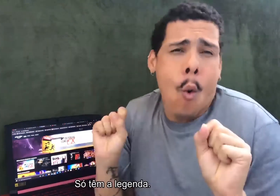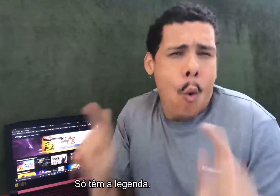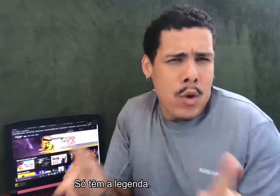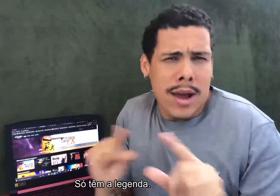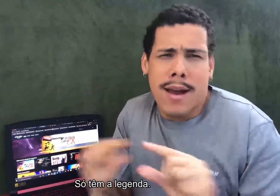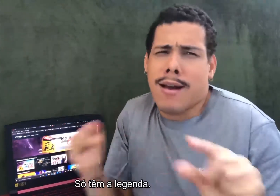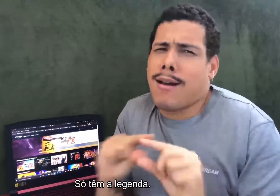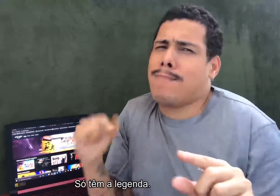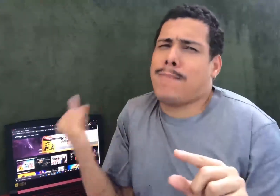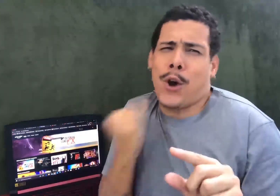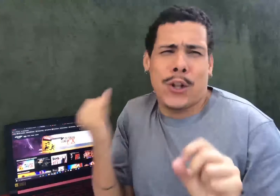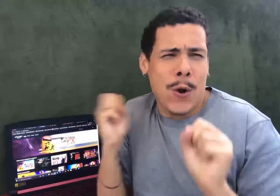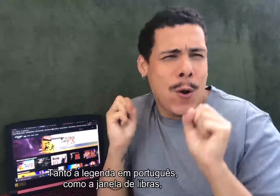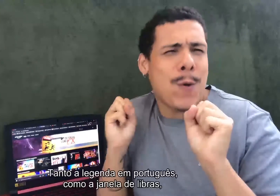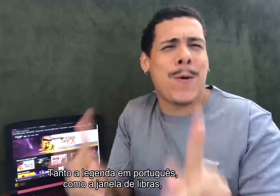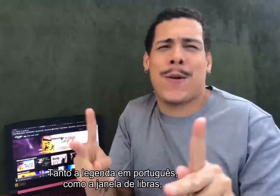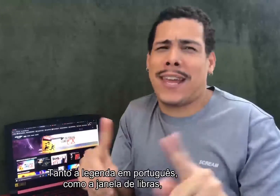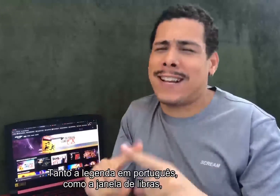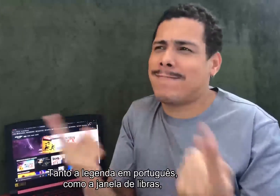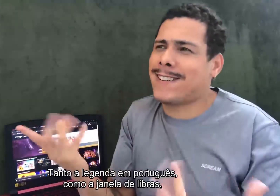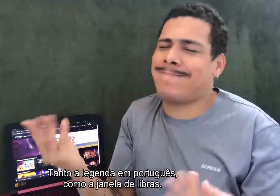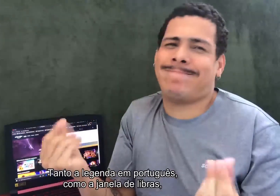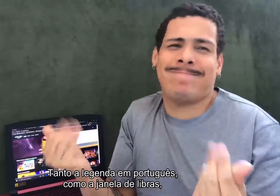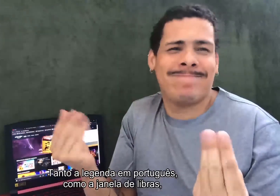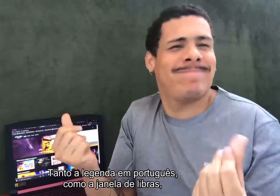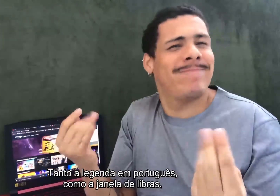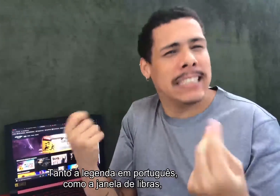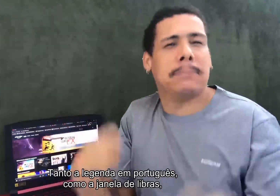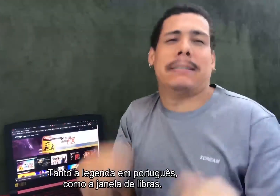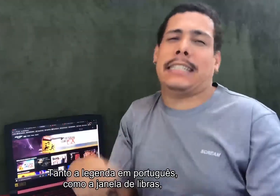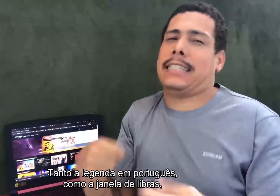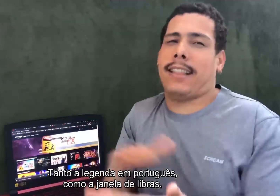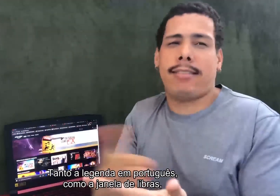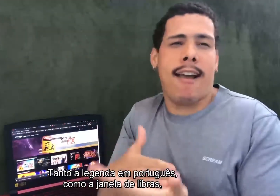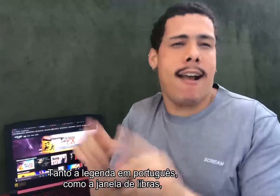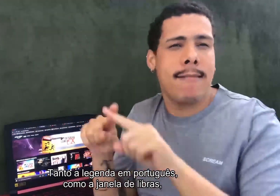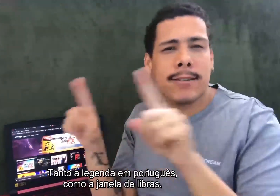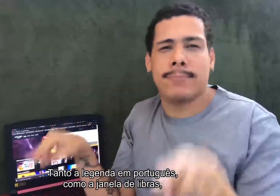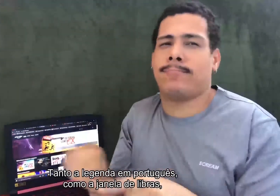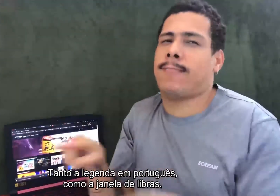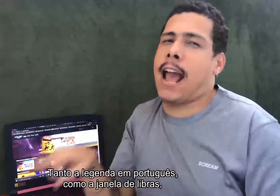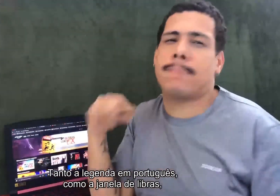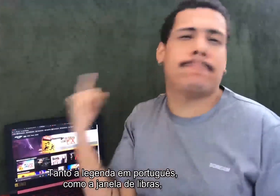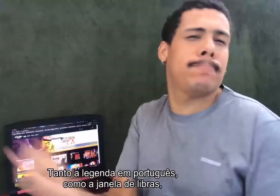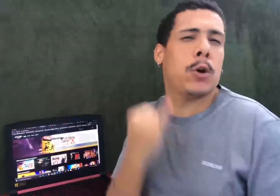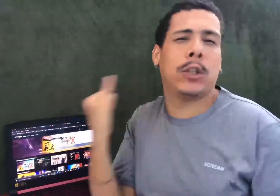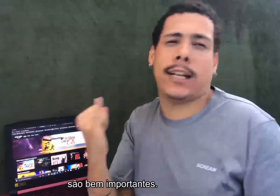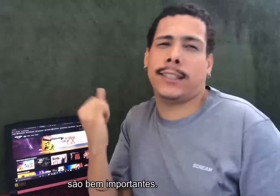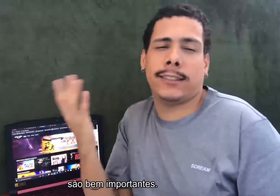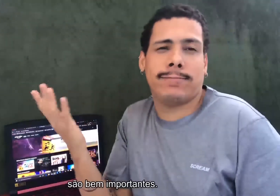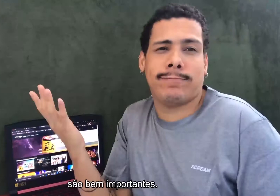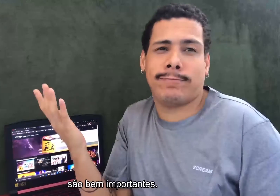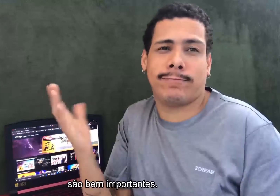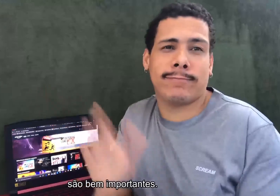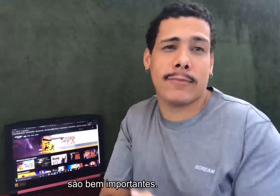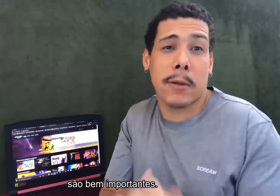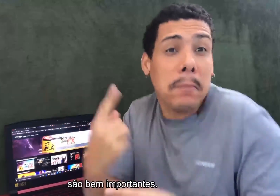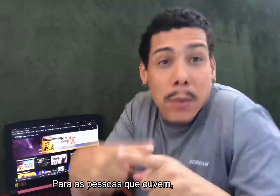só tem a legenda. Tanto a legenda em português como a janela de Libras são bem importantes. Para